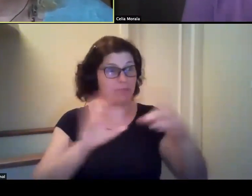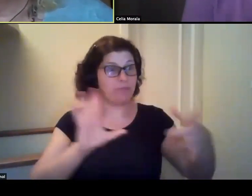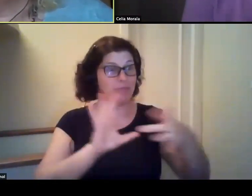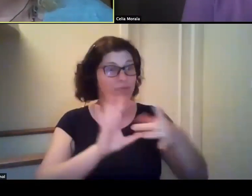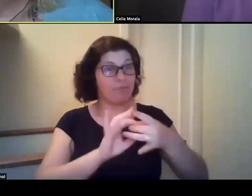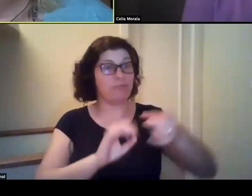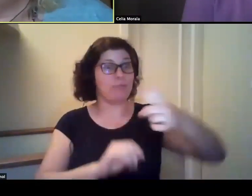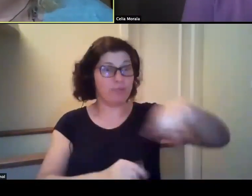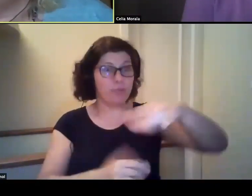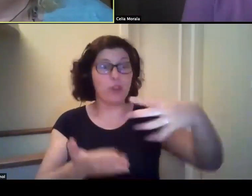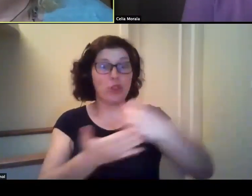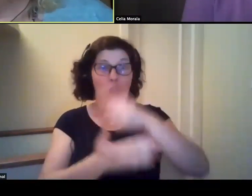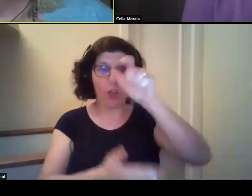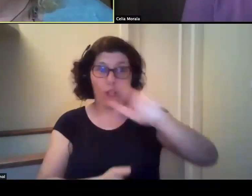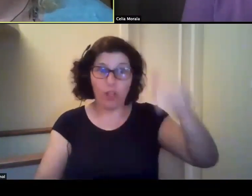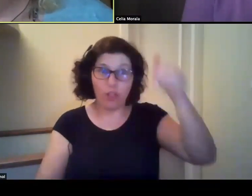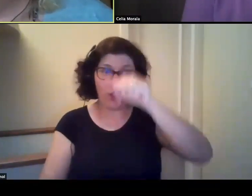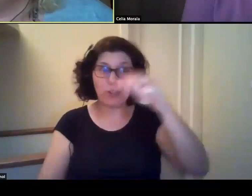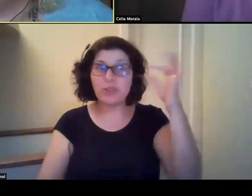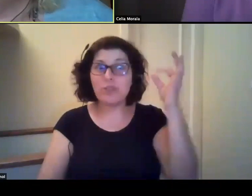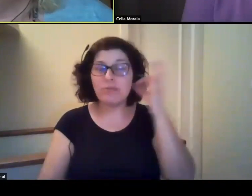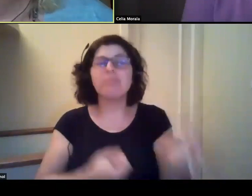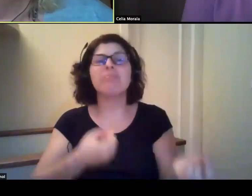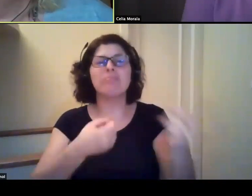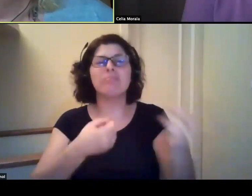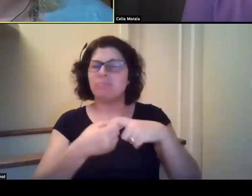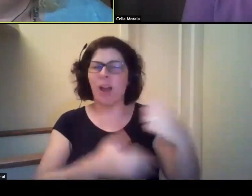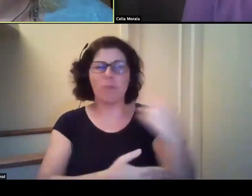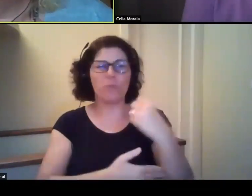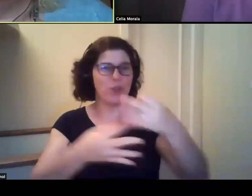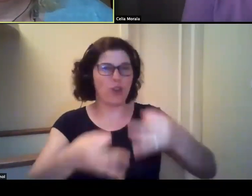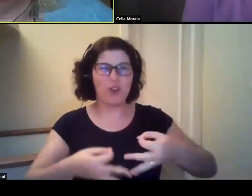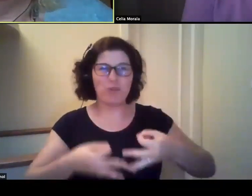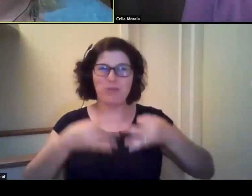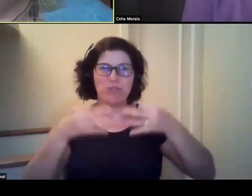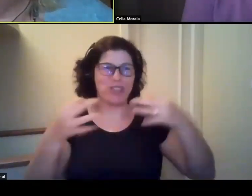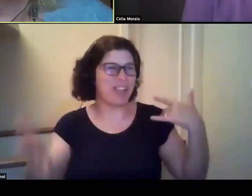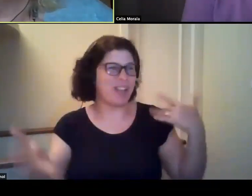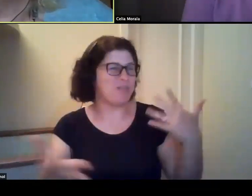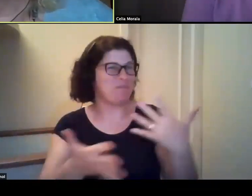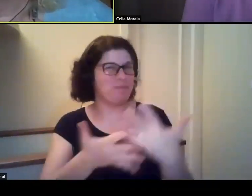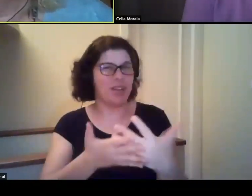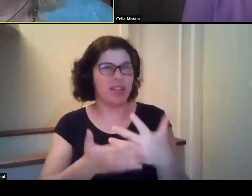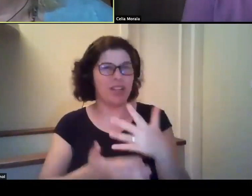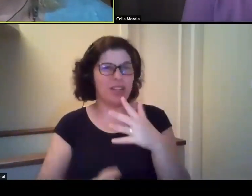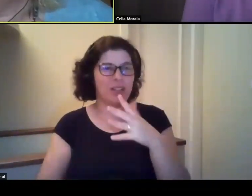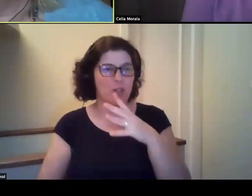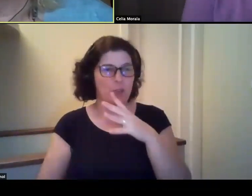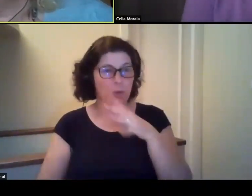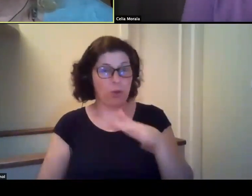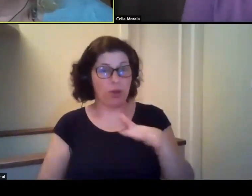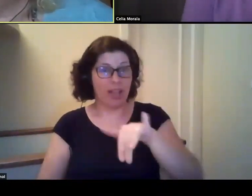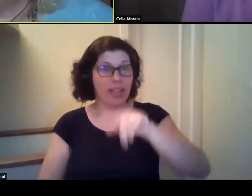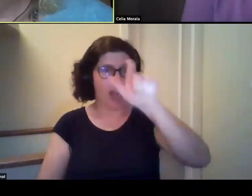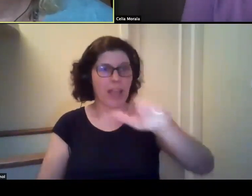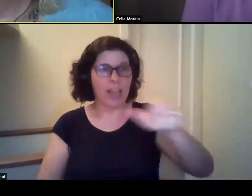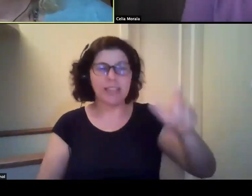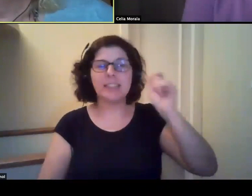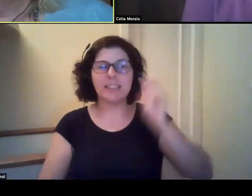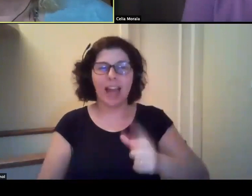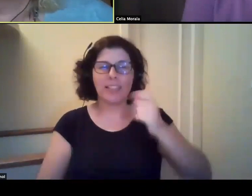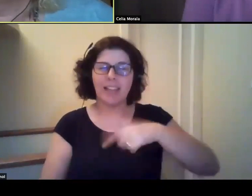vosotros estéis ahí apoyando como siempre hacéis, porque aquí ya hay personas habituales y eso